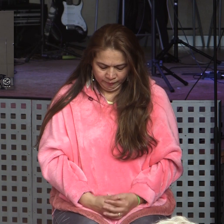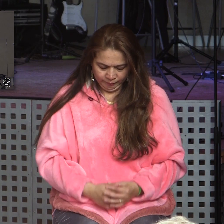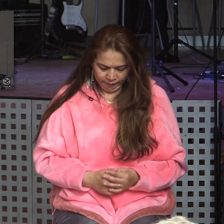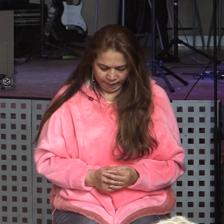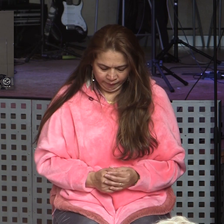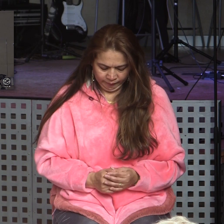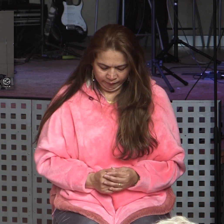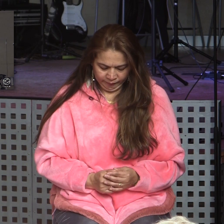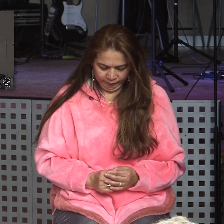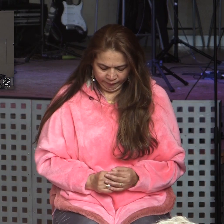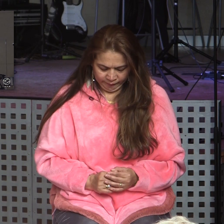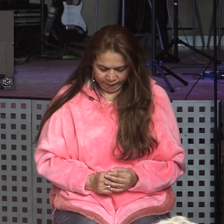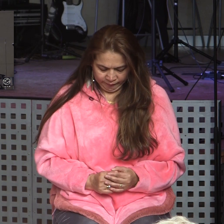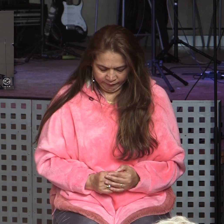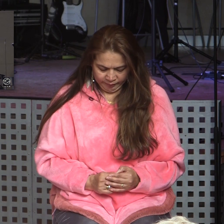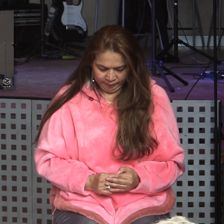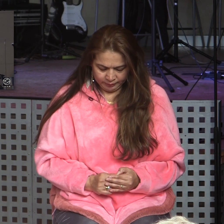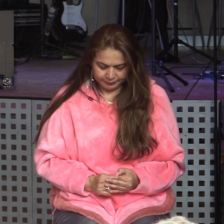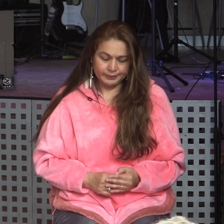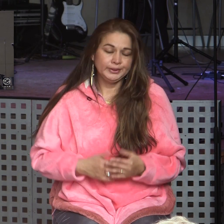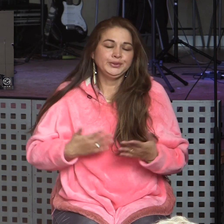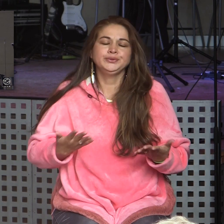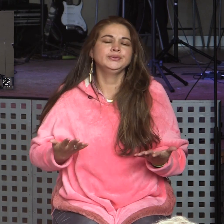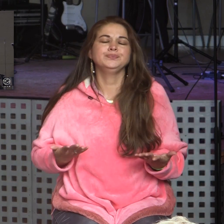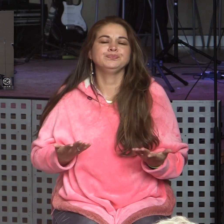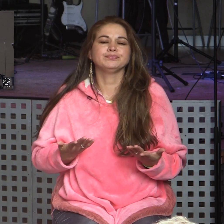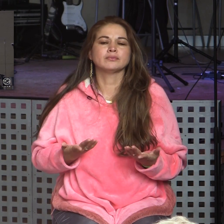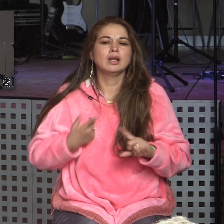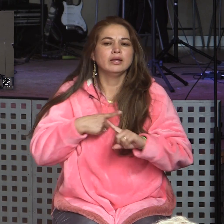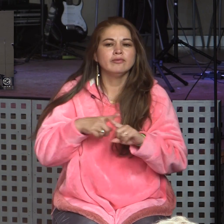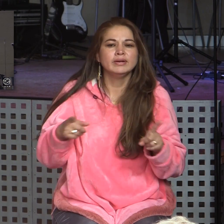hombre? Eso es lo que marca la diferencia.